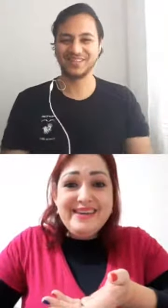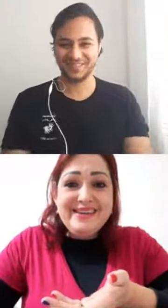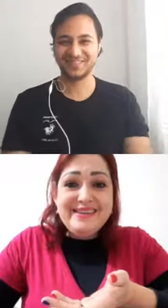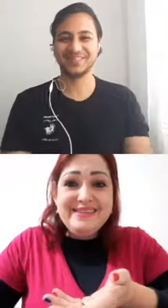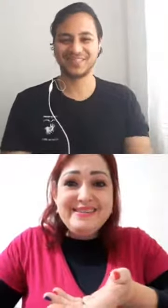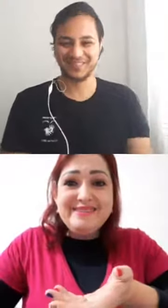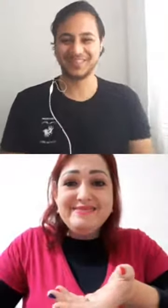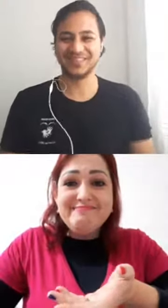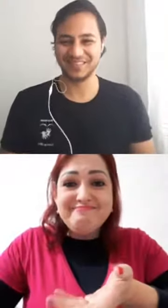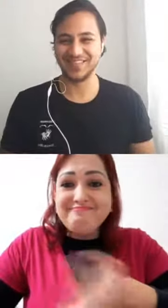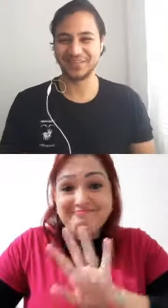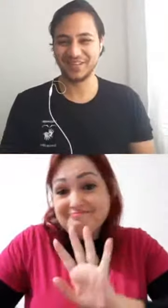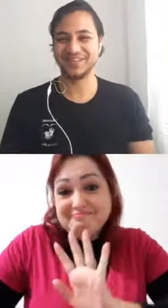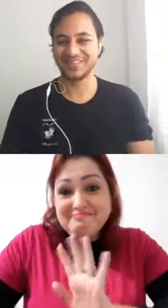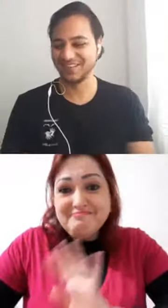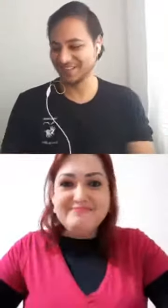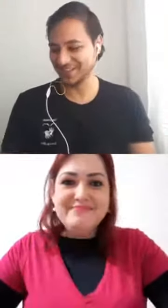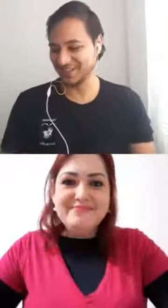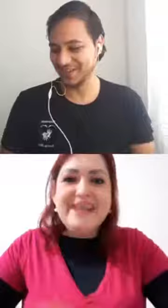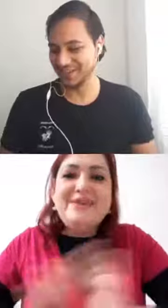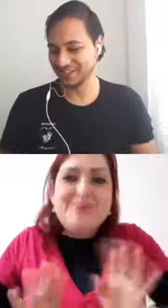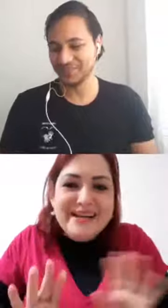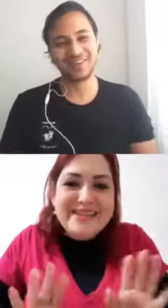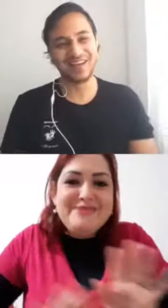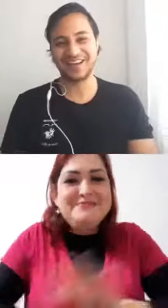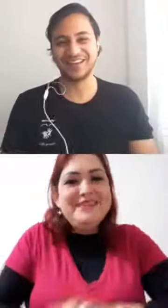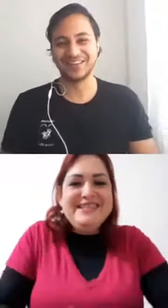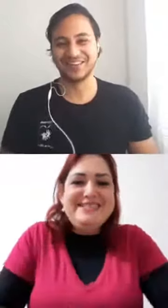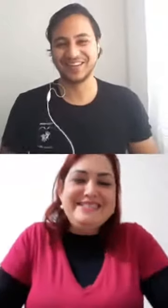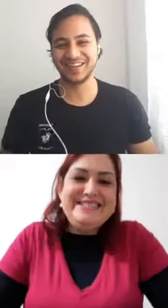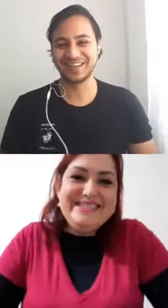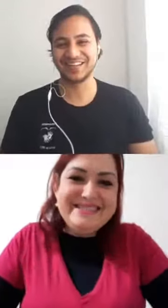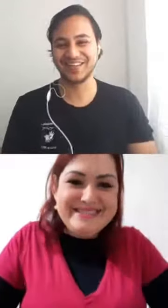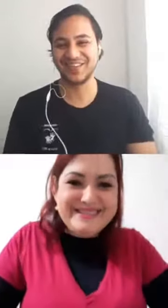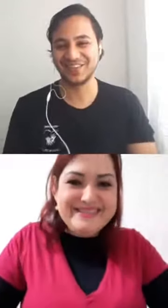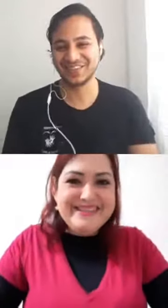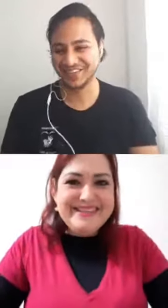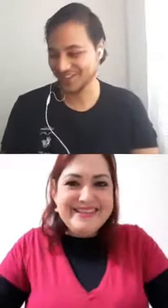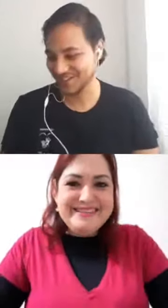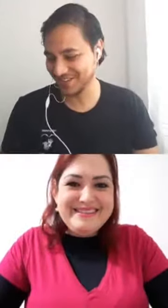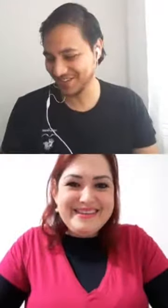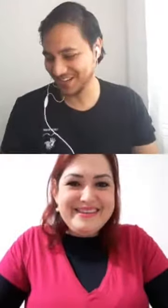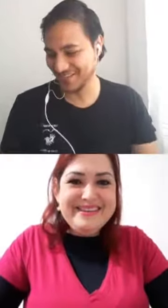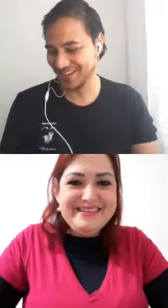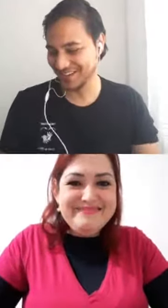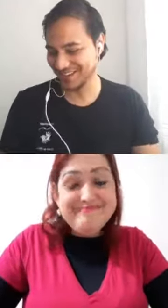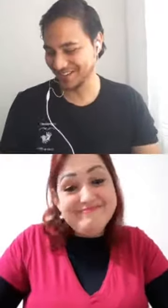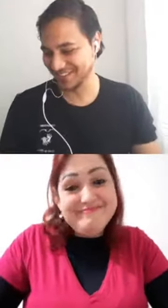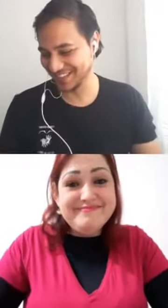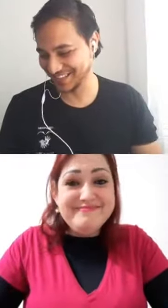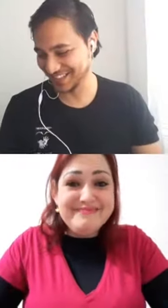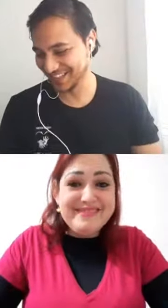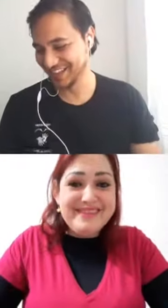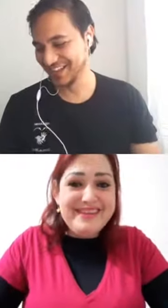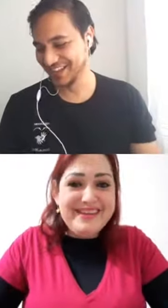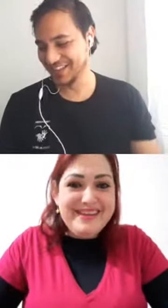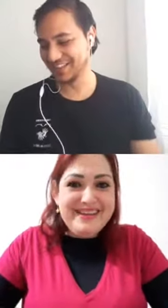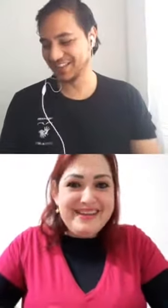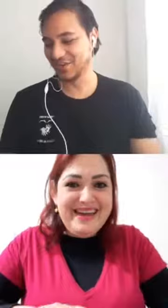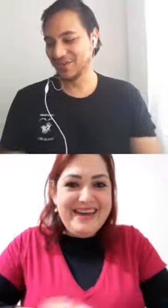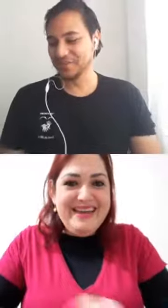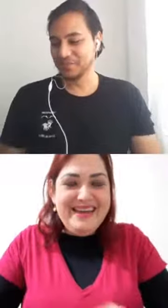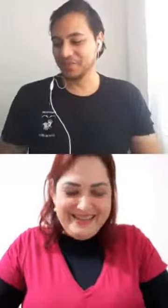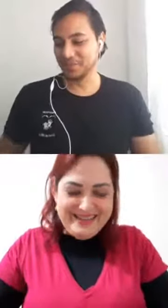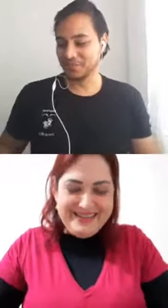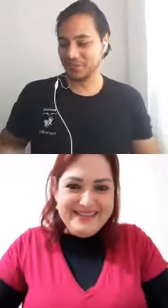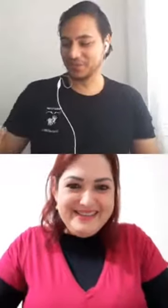Exatamente, né? exatamente. Cada um é cada É, um. cada um, né? Cada qual com o seu cada qual, vamos dizer assim.